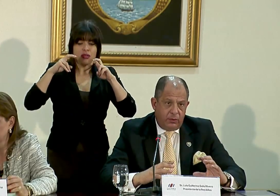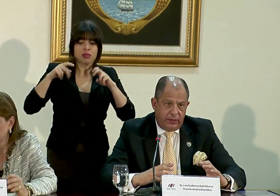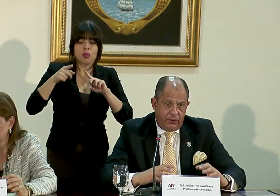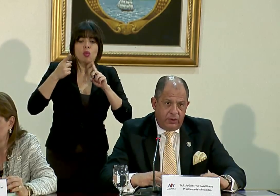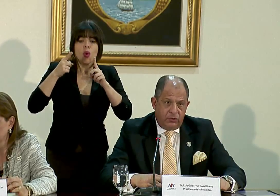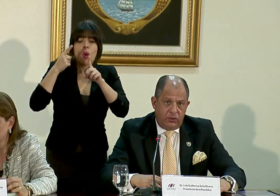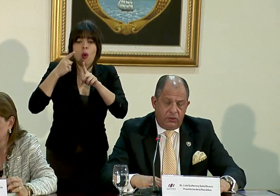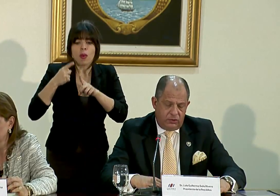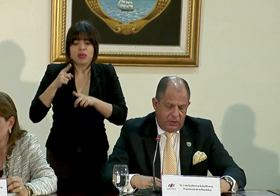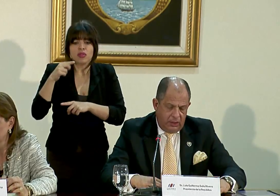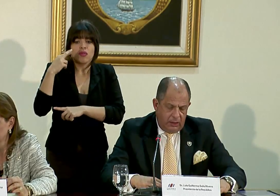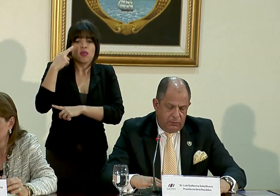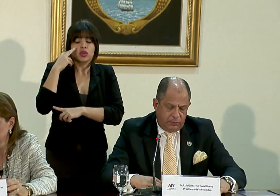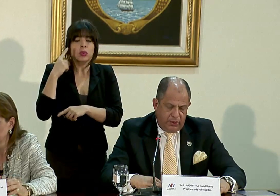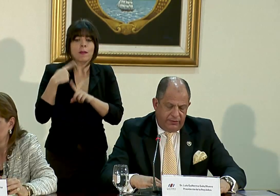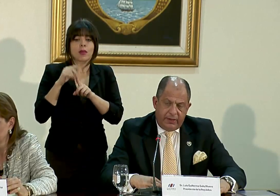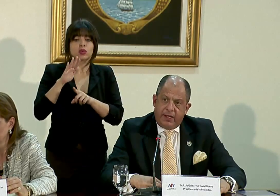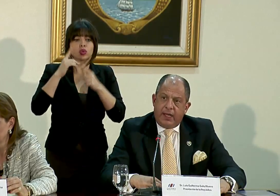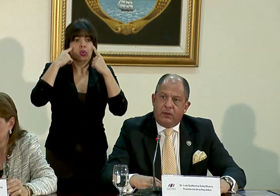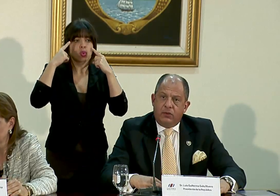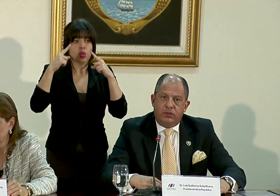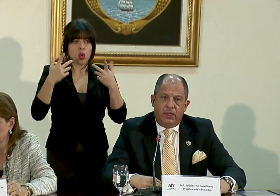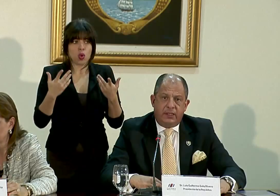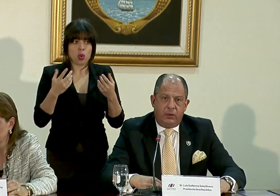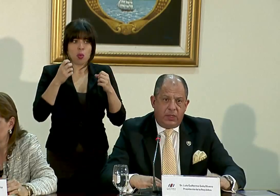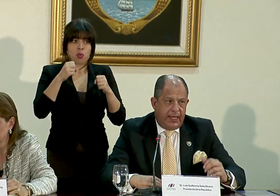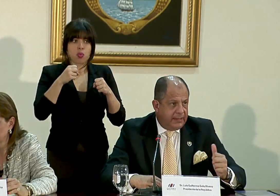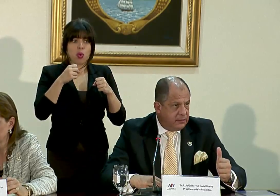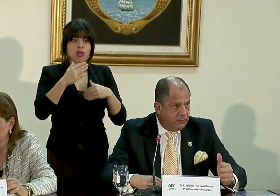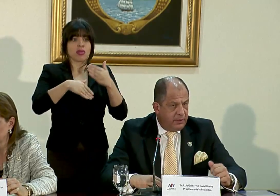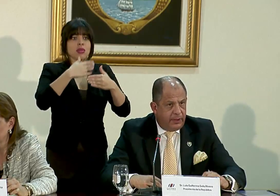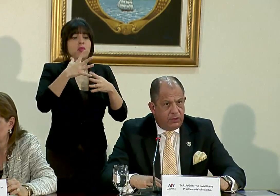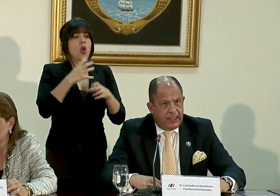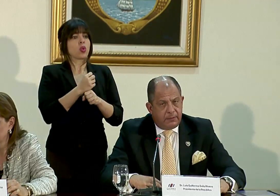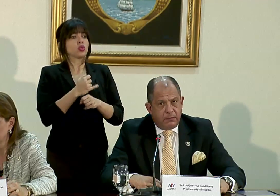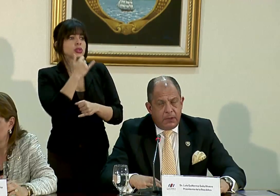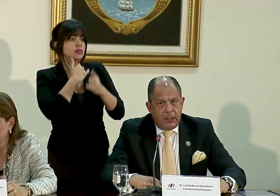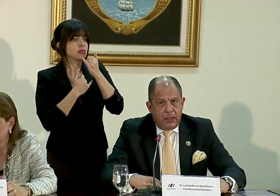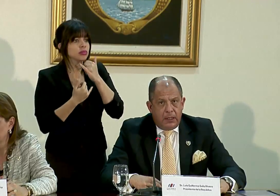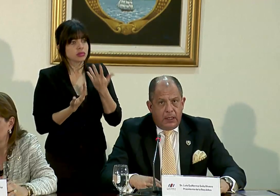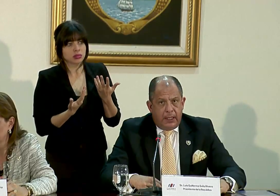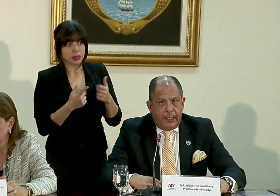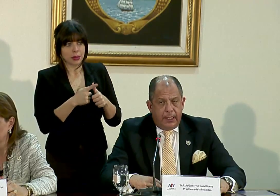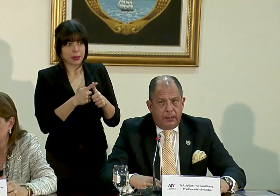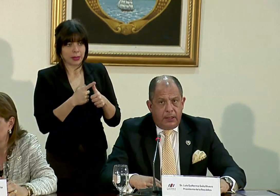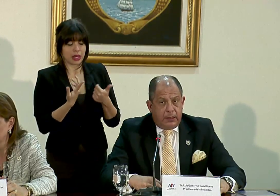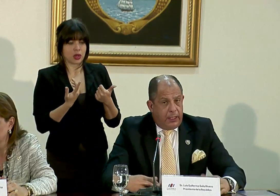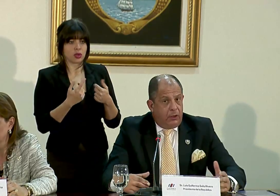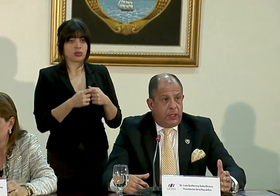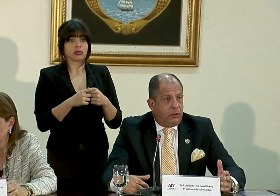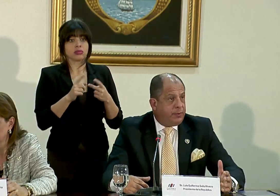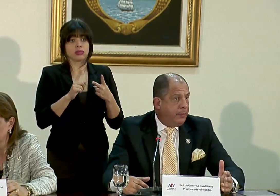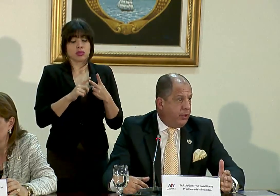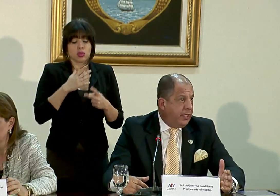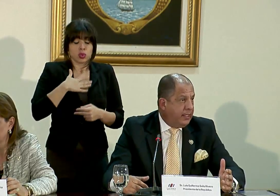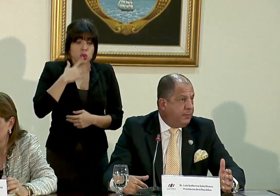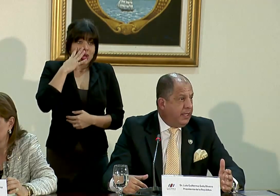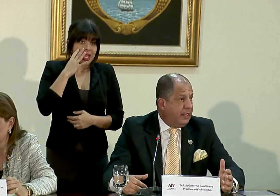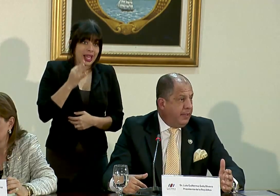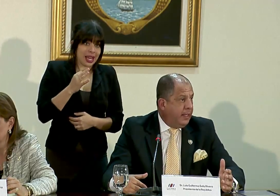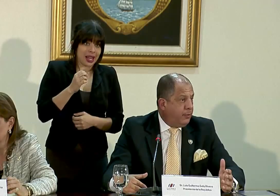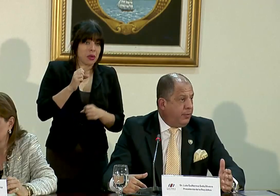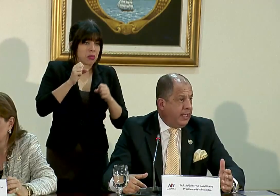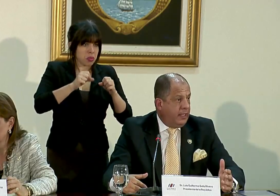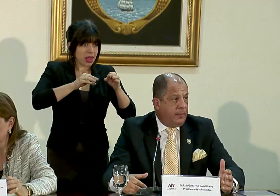objetivos y cuáles fueron esos logros, pues puede llegar a conclusiones equivocadas. En primer lugar, creo que los que pueden